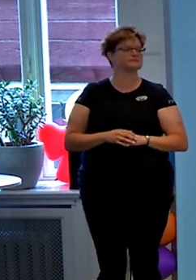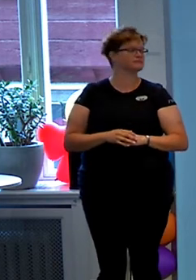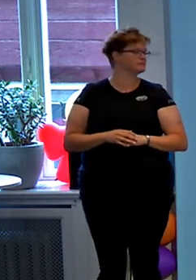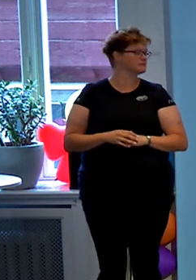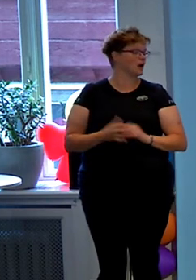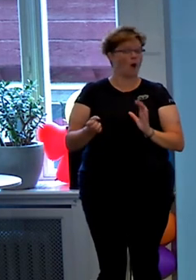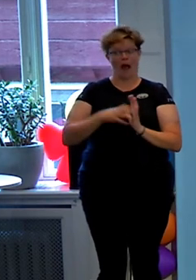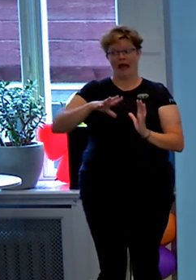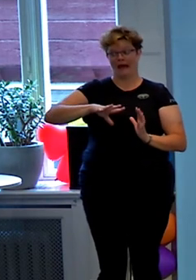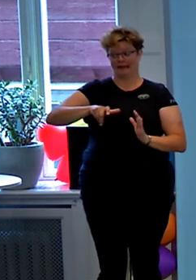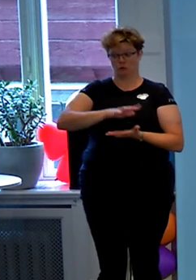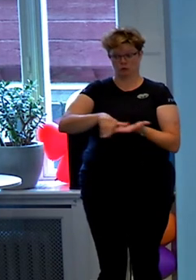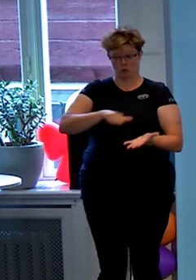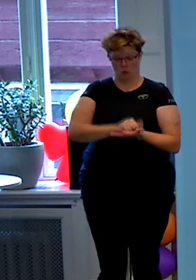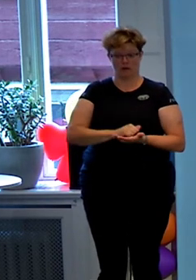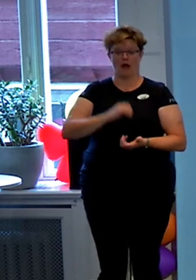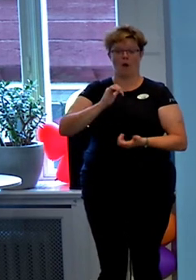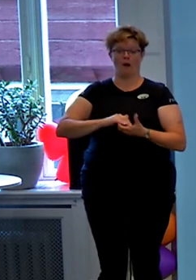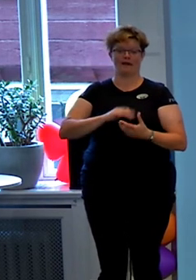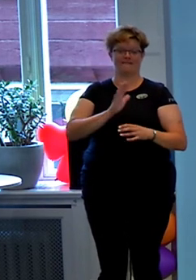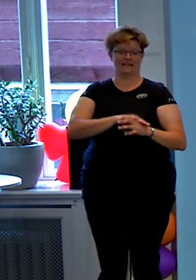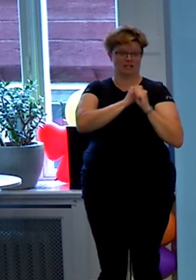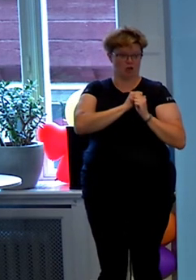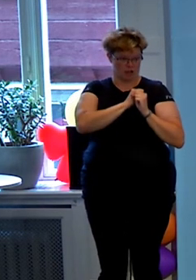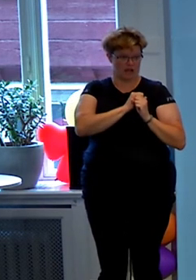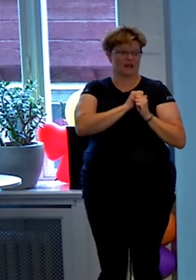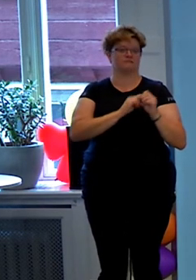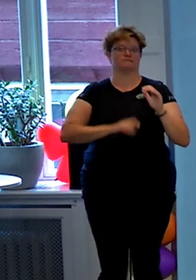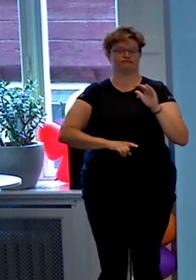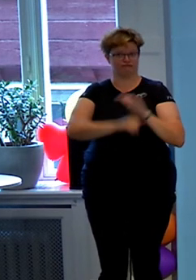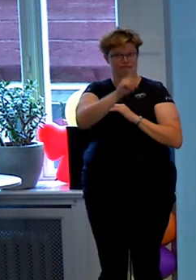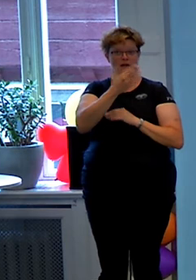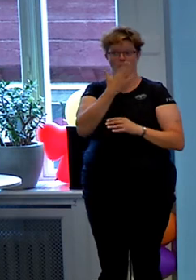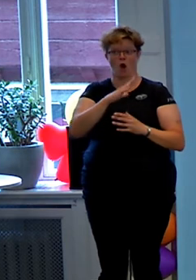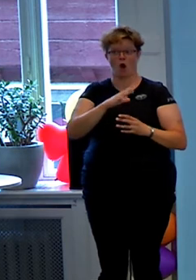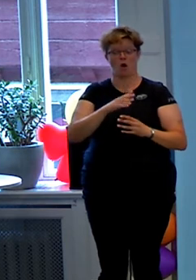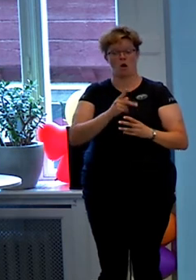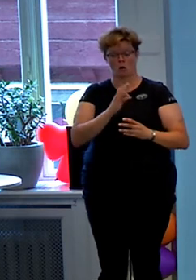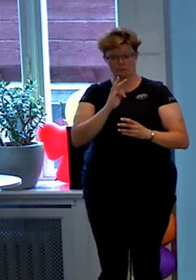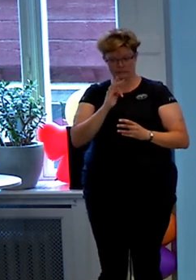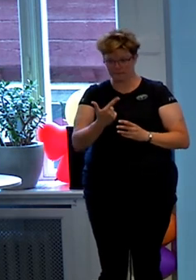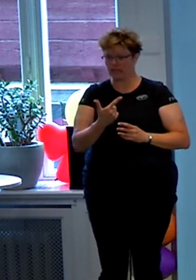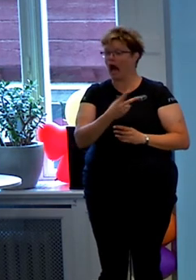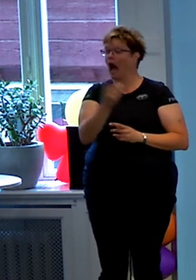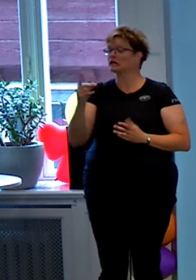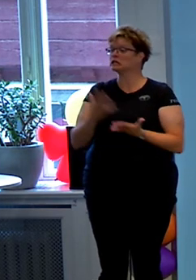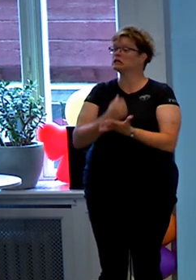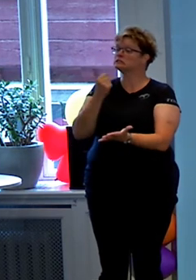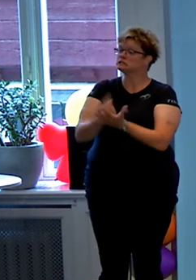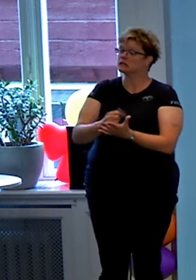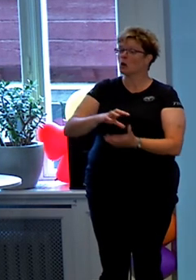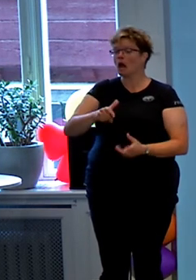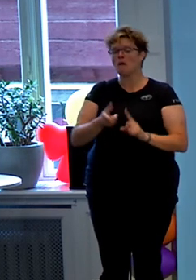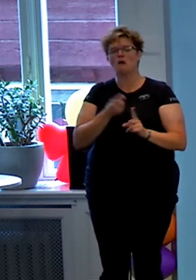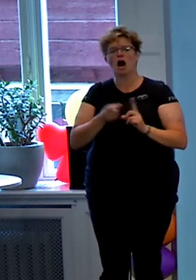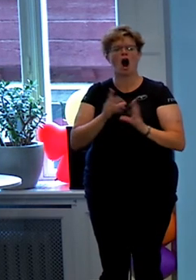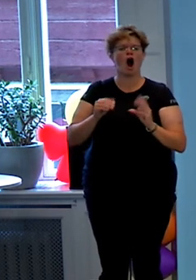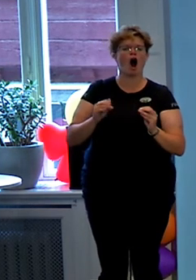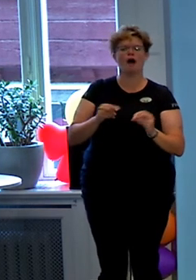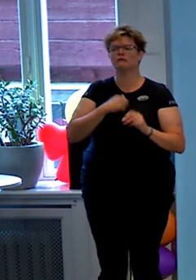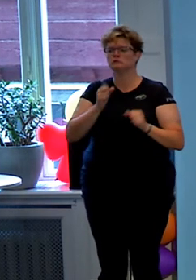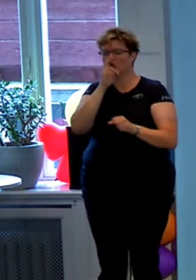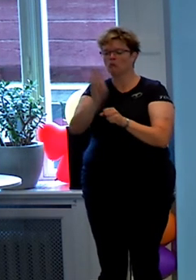eftersom Region Skåne och Region Västra Götaland var framgångsrika koncept, och nu börjar andra landsting i Sverige och regioner, ja men vi måste